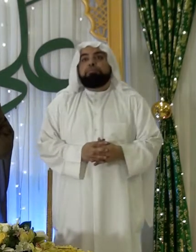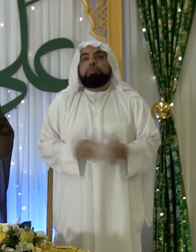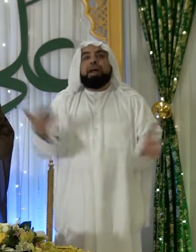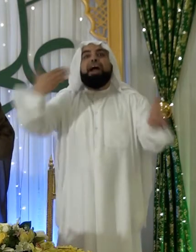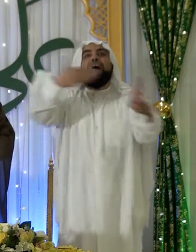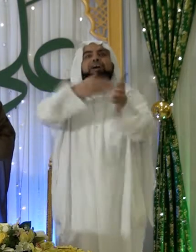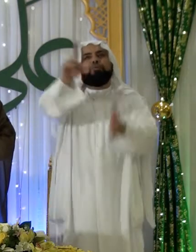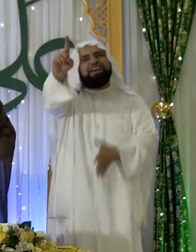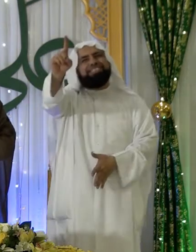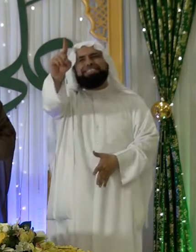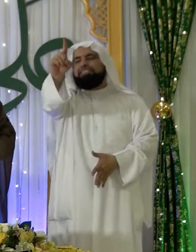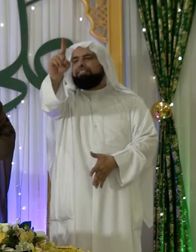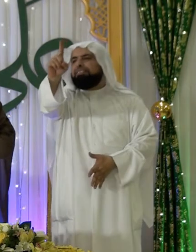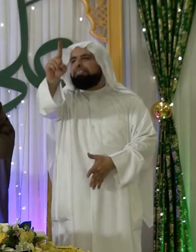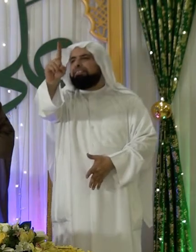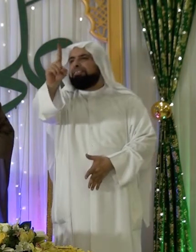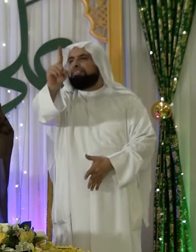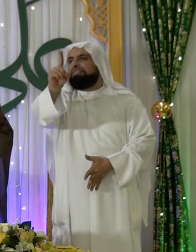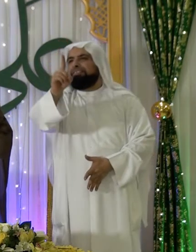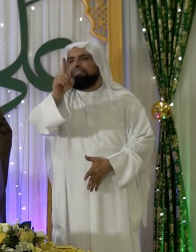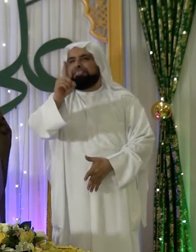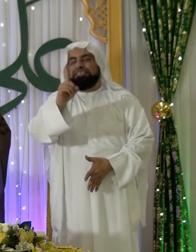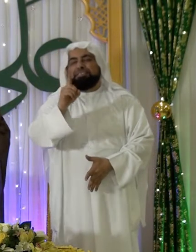وأخيرا، جاء